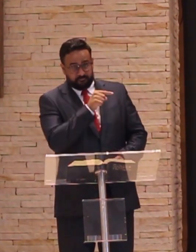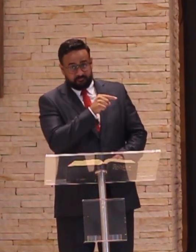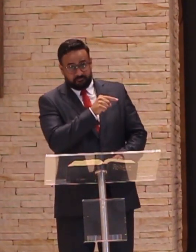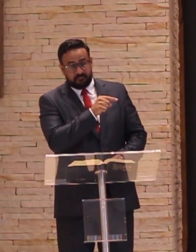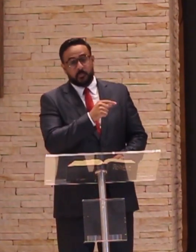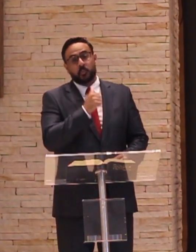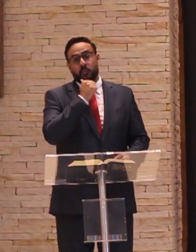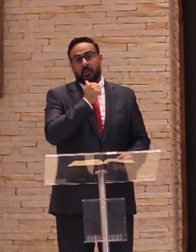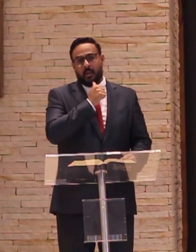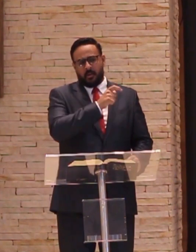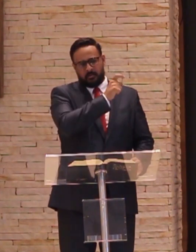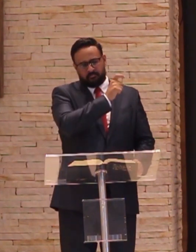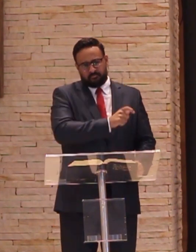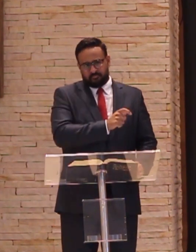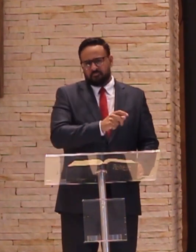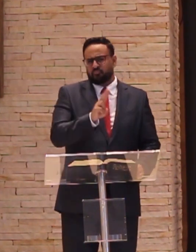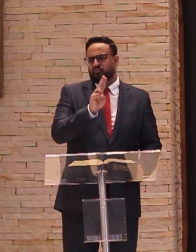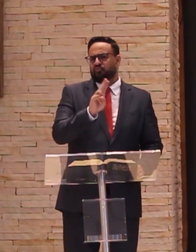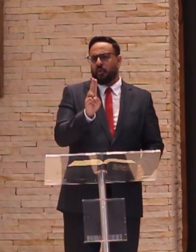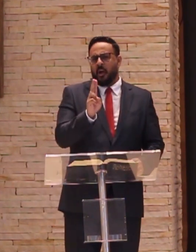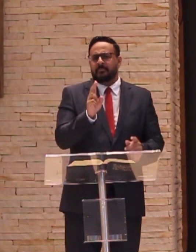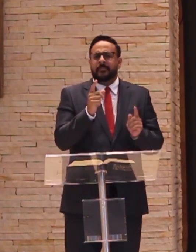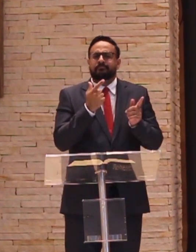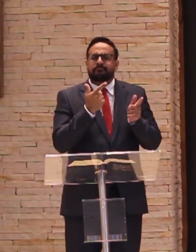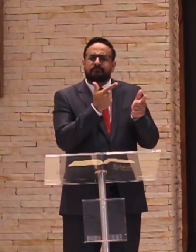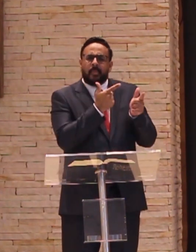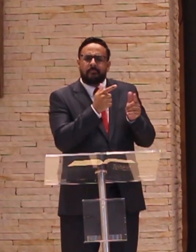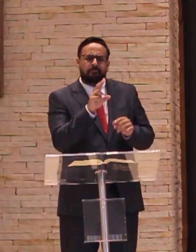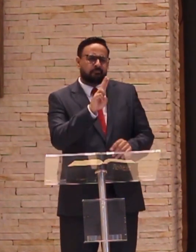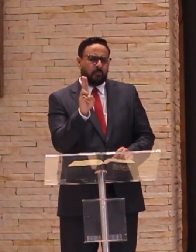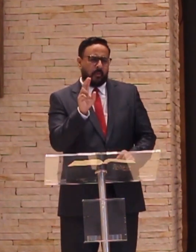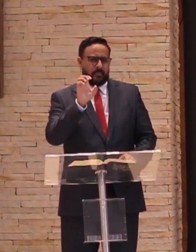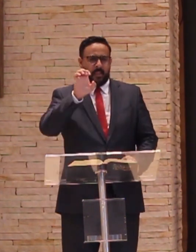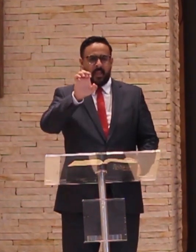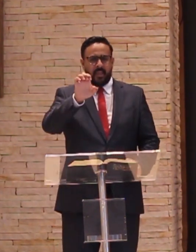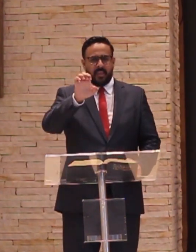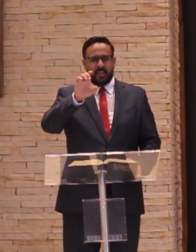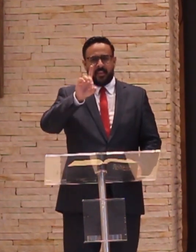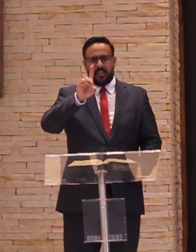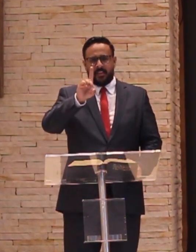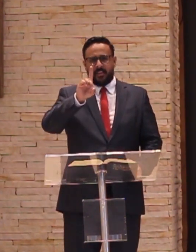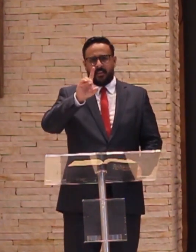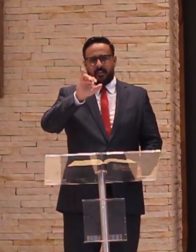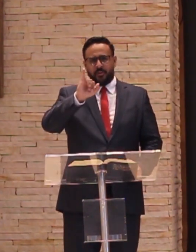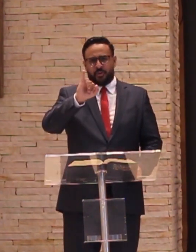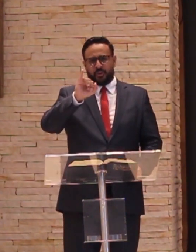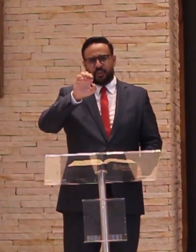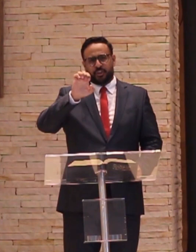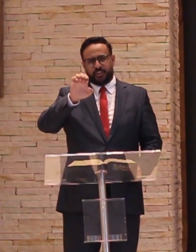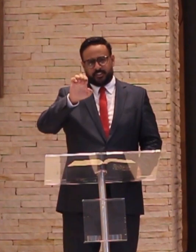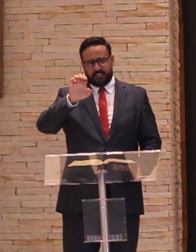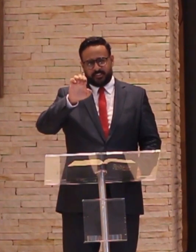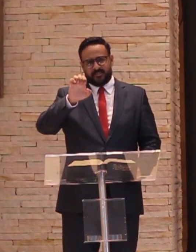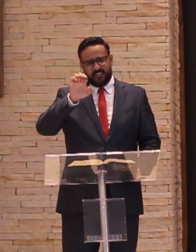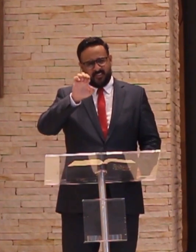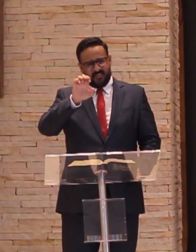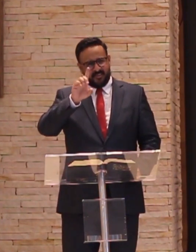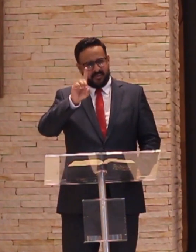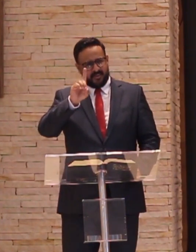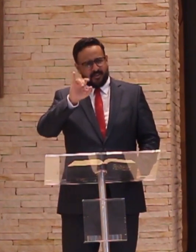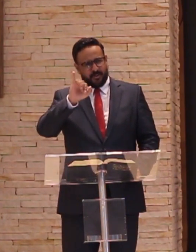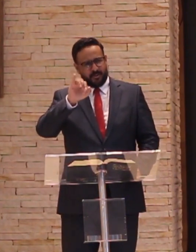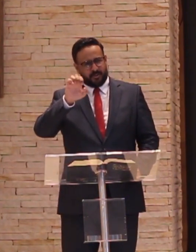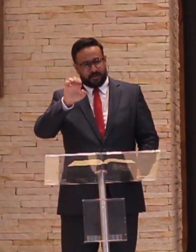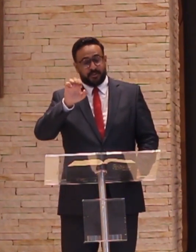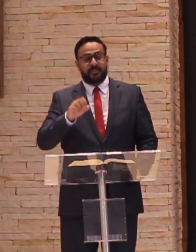entender a Semana Santa. Mas antes eu queria contar para vocês uma história de uma mulher que se chama